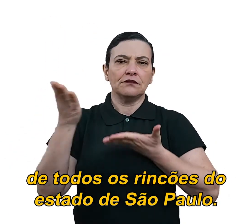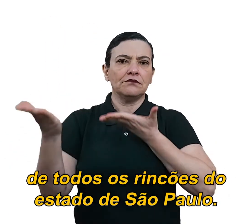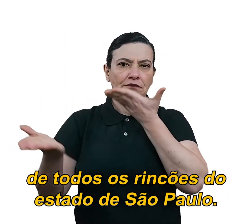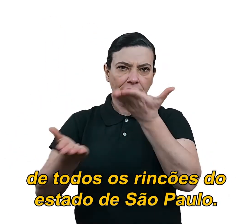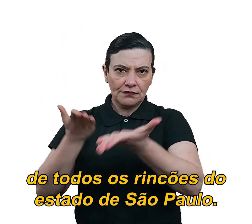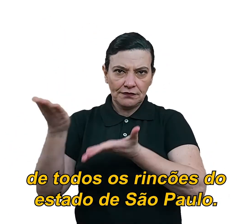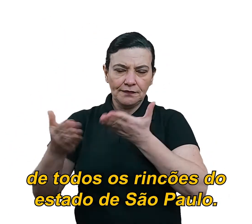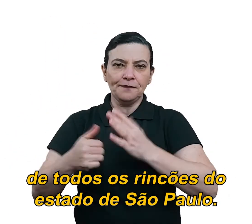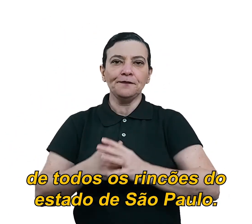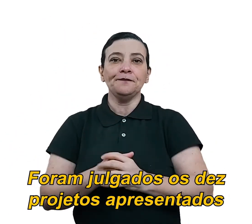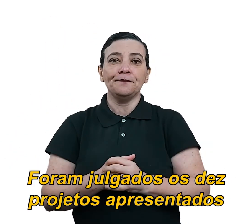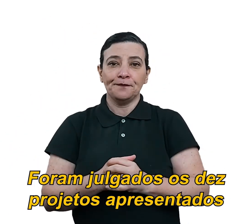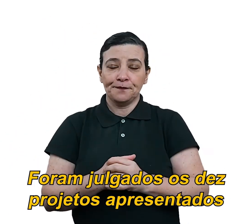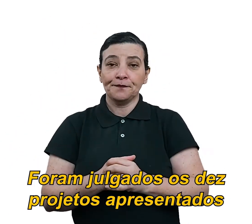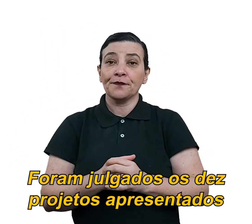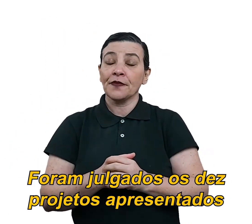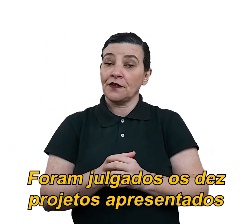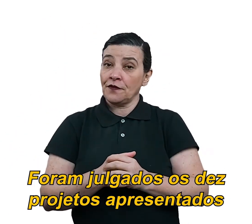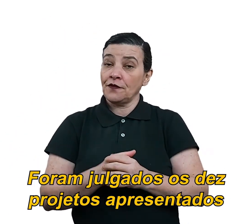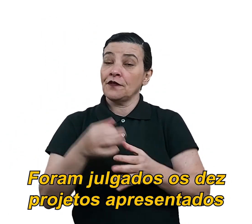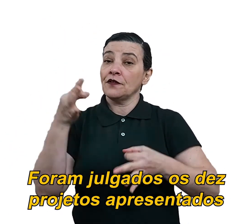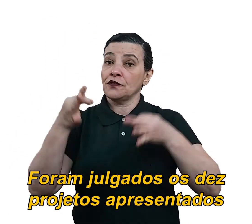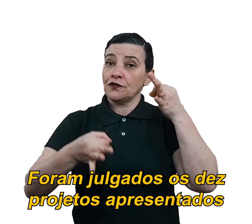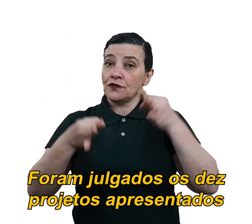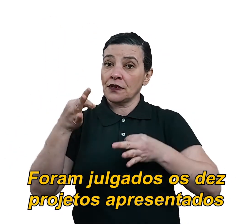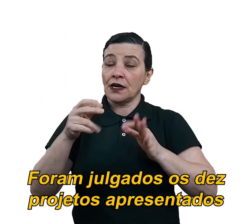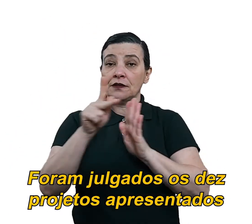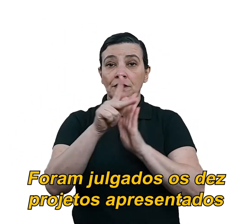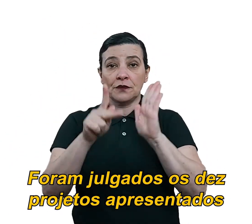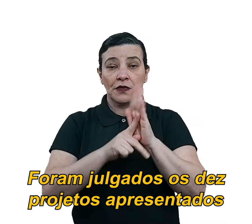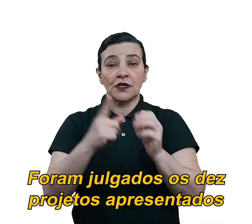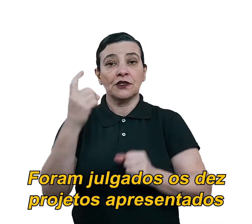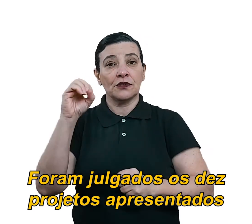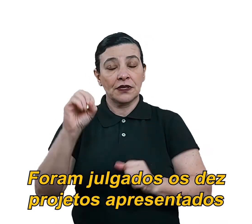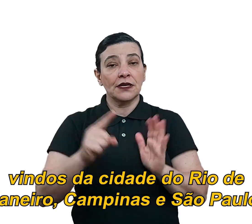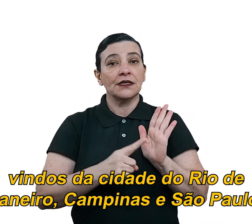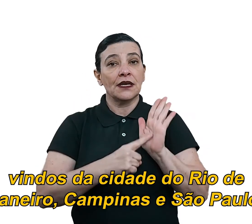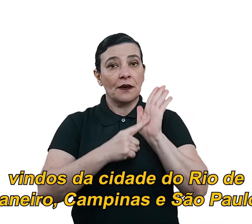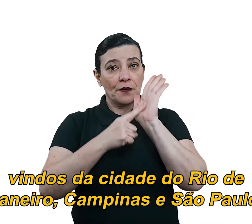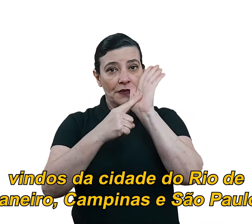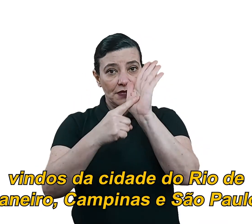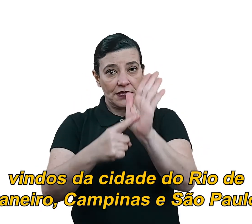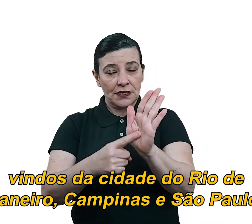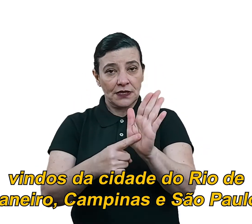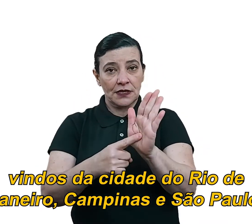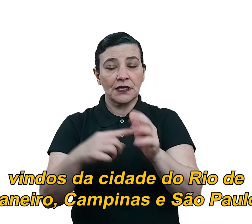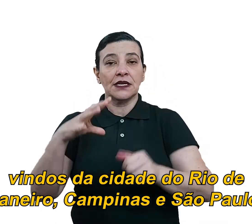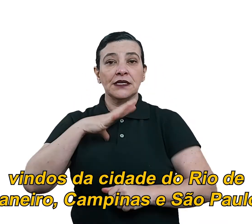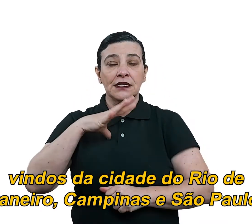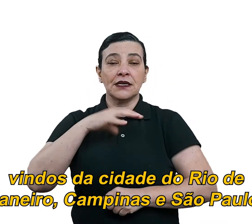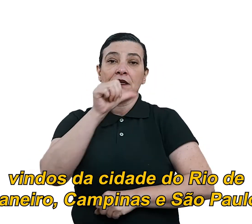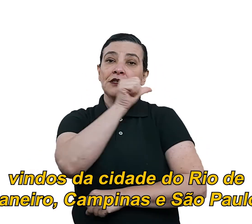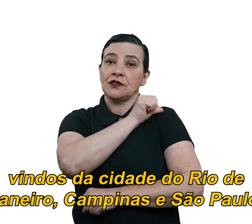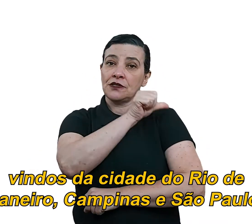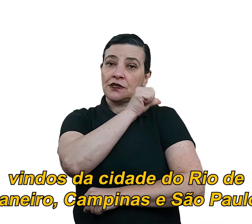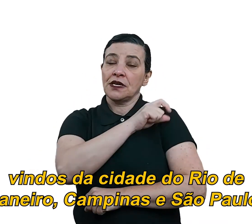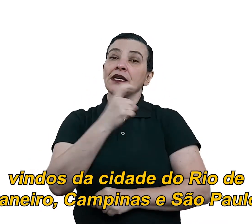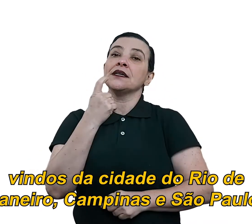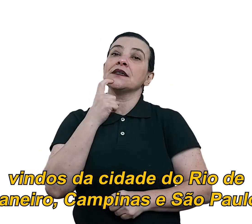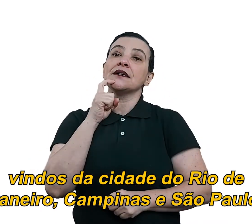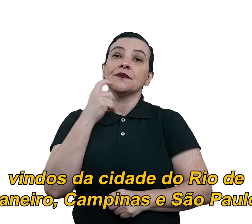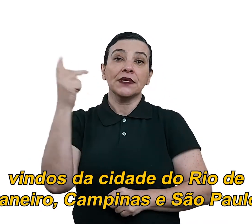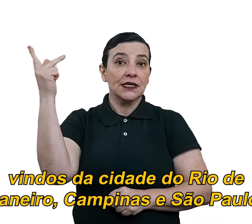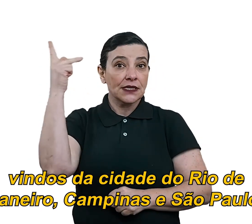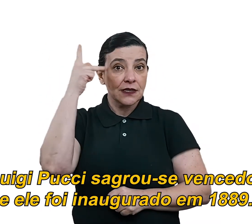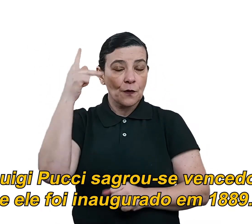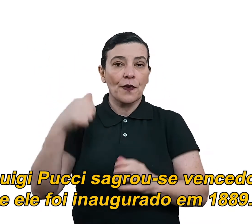rincões do estado de São Paulo. Foram julgados os 10 projetos apresentados, vindos das cidades do Rio de Janeiro, Campinas